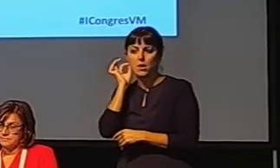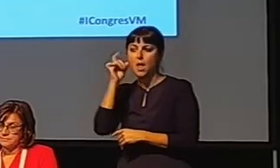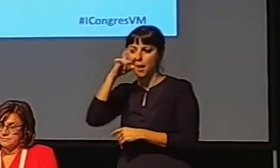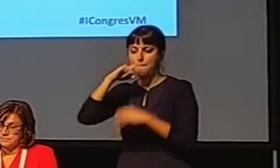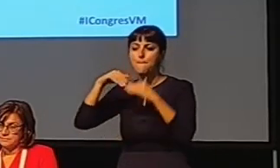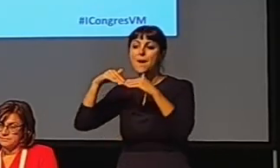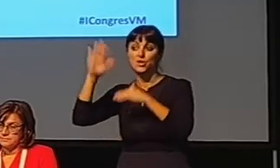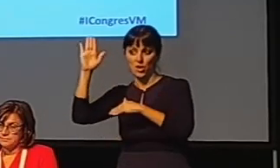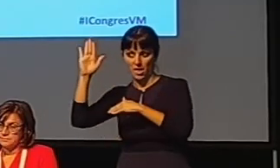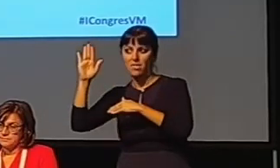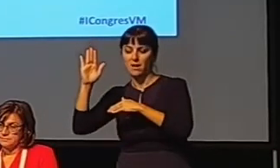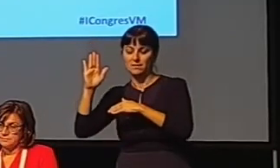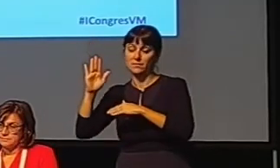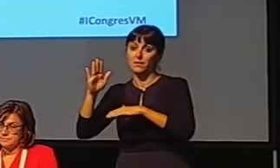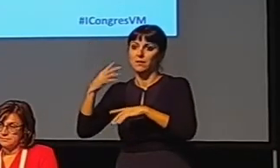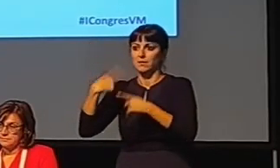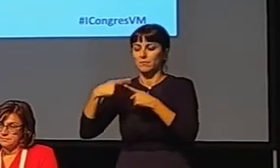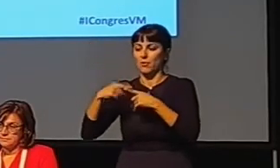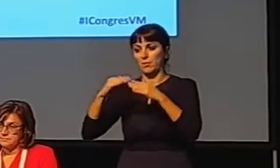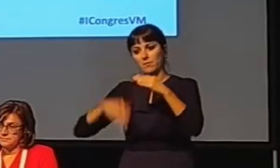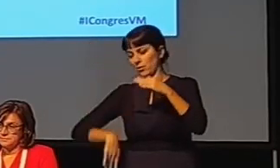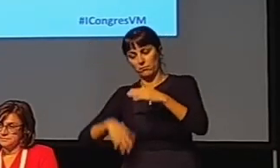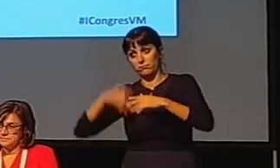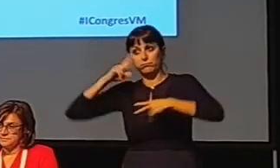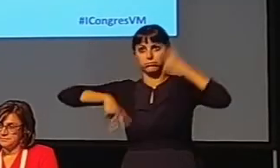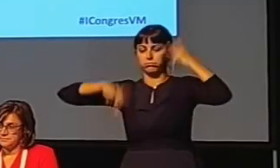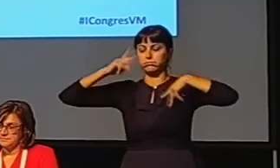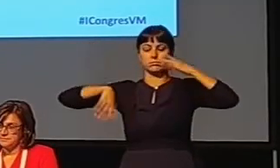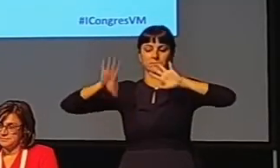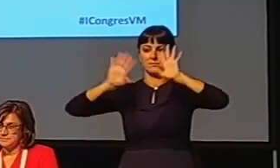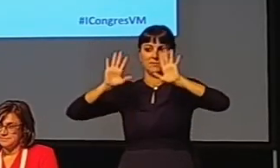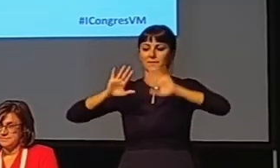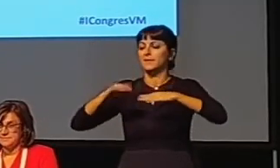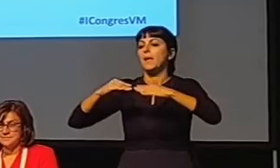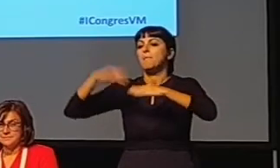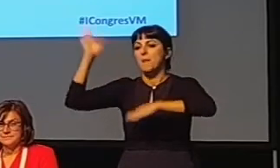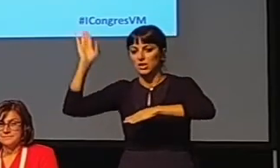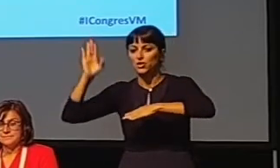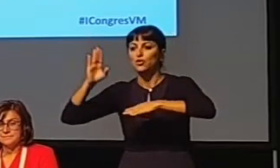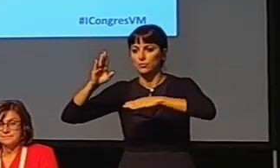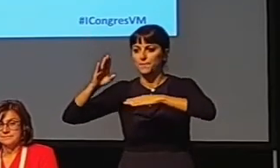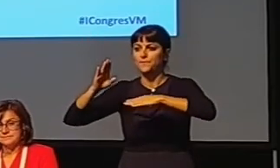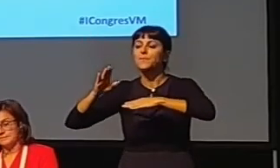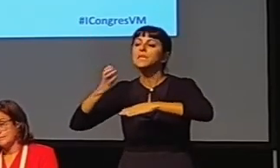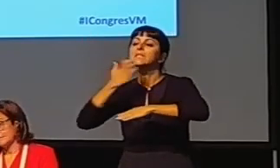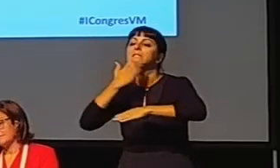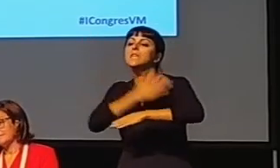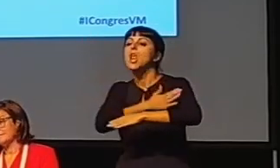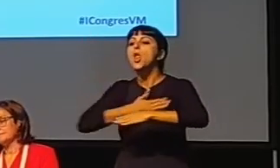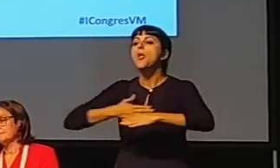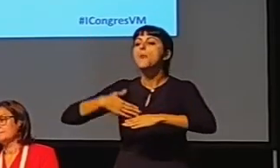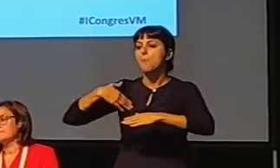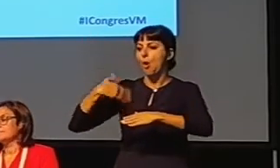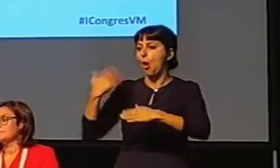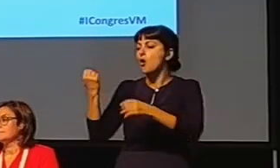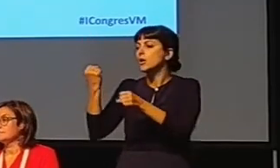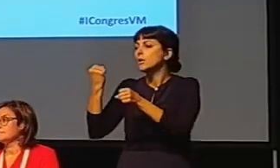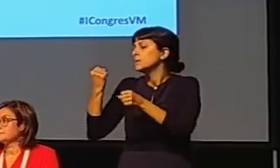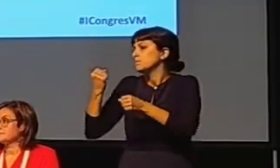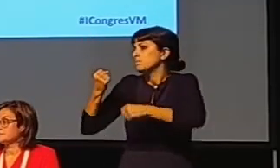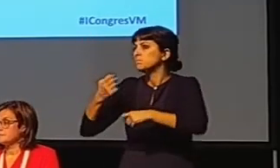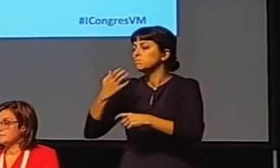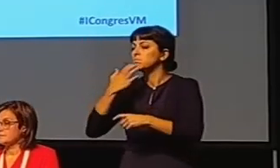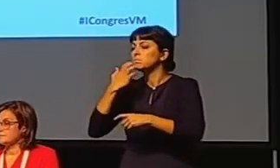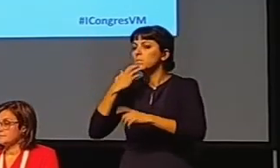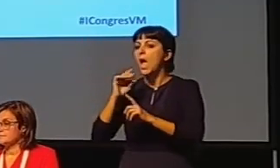major d'edat, perquè no empecéis a sudar més de la cuenta, que us planteja que vol treballar una agressió sexual de fa 5